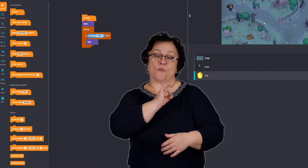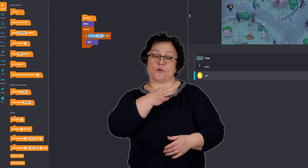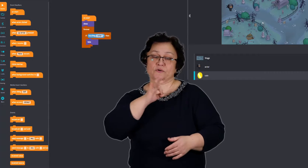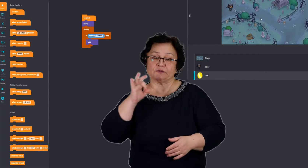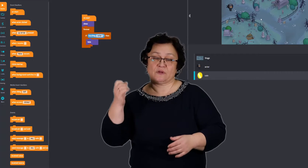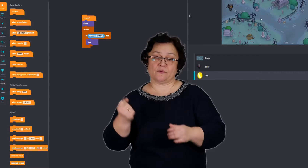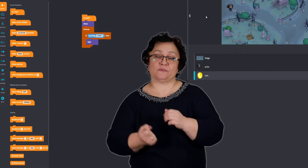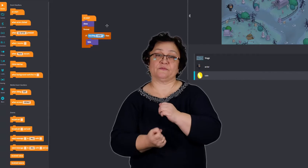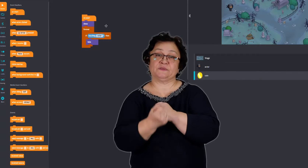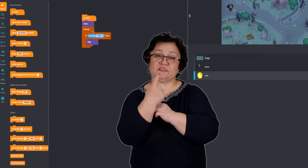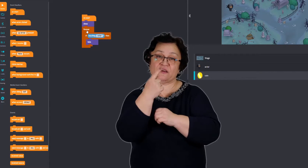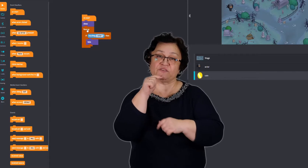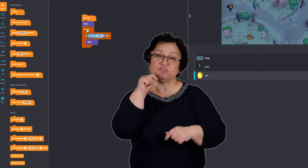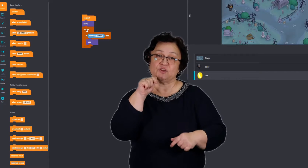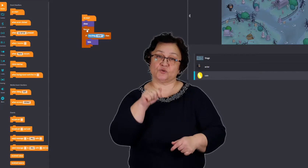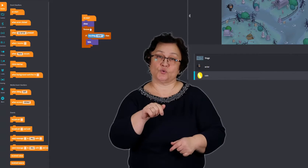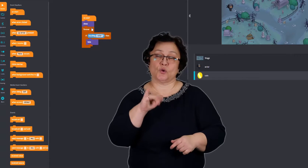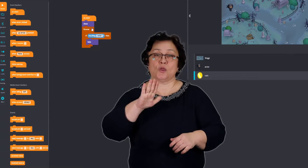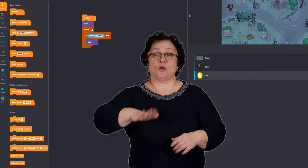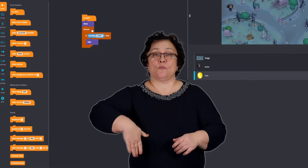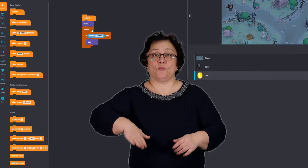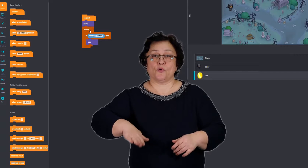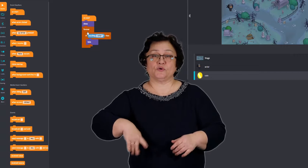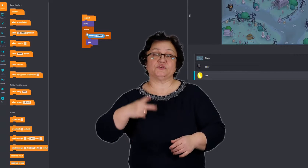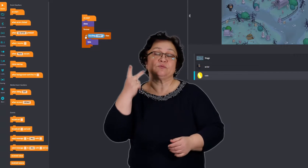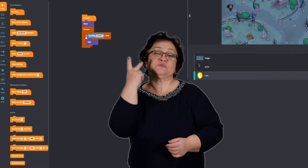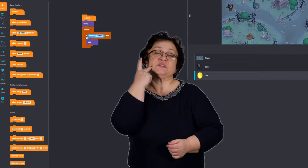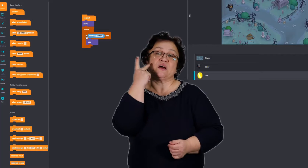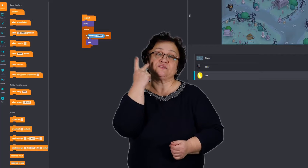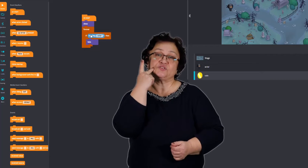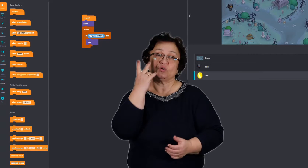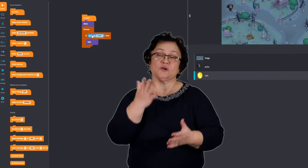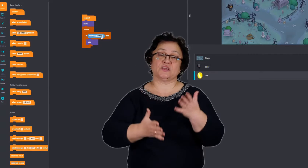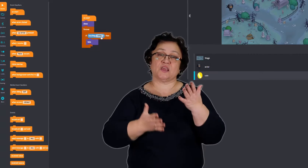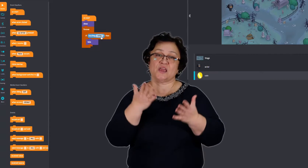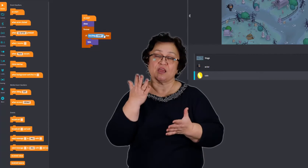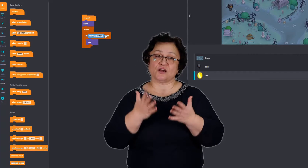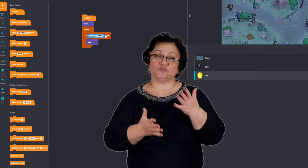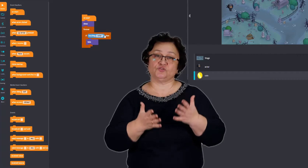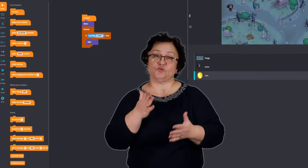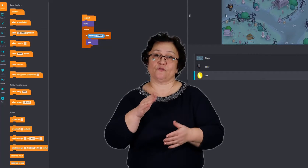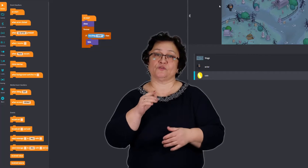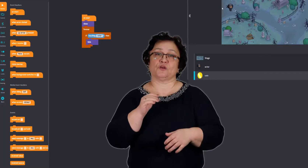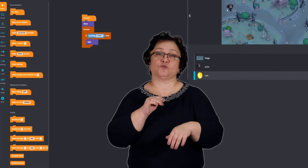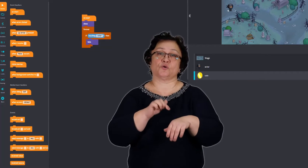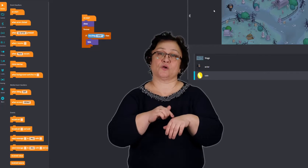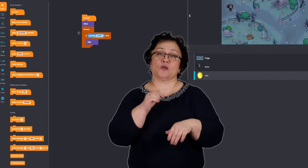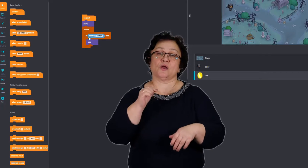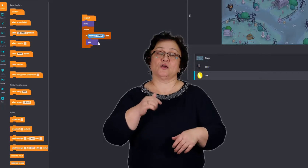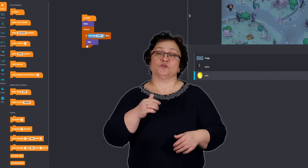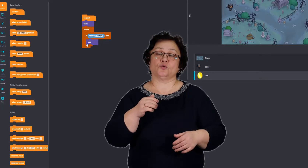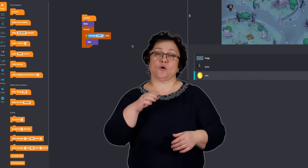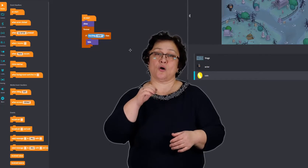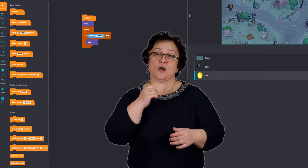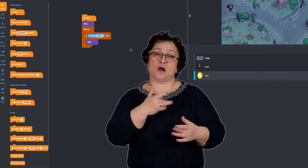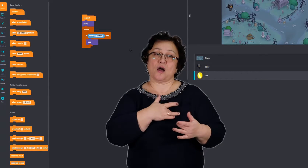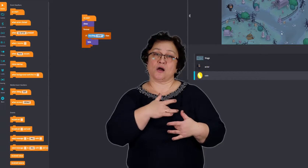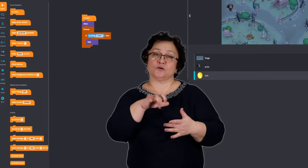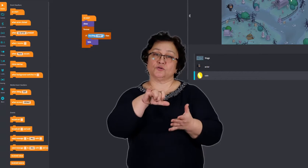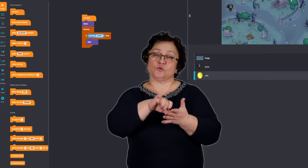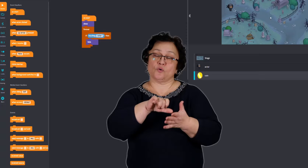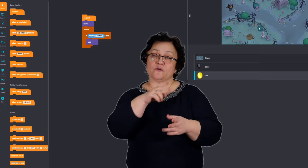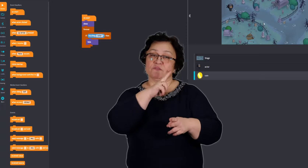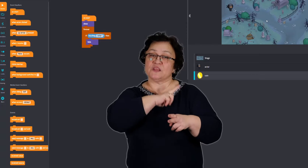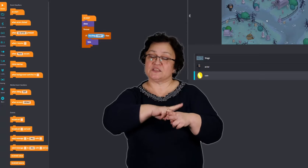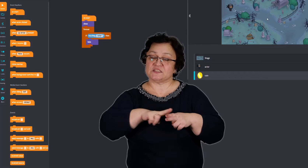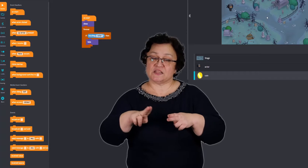монетка з'явиться тут, і потім завжди, якщо вона доторкається до актора, вона зникне.